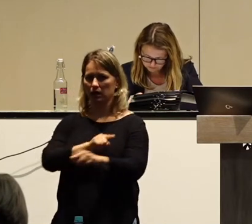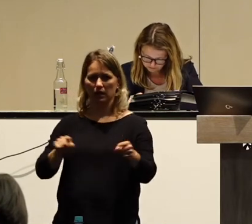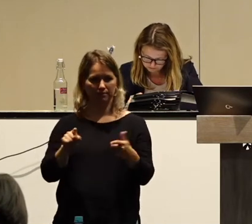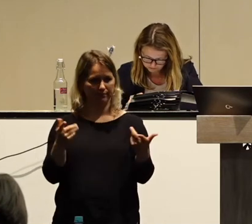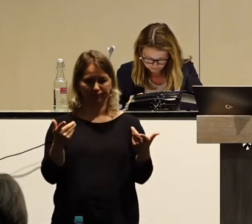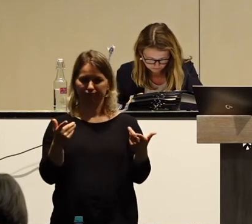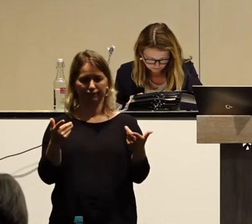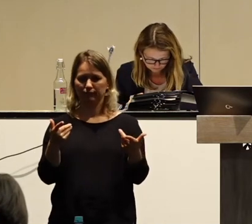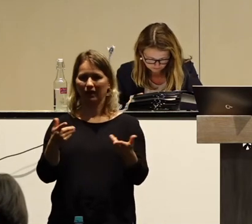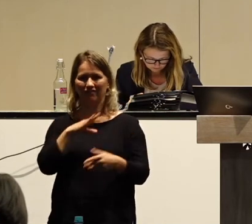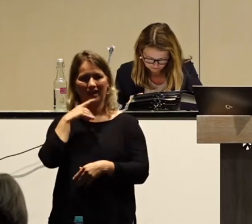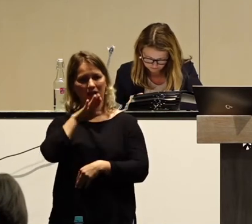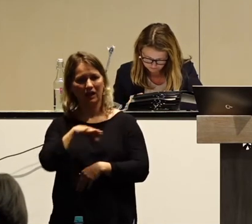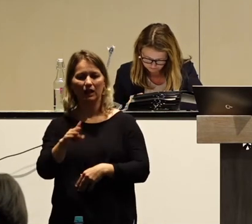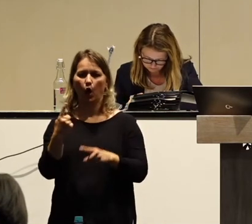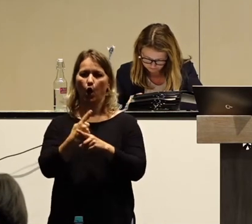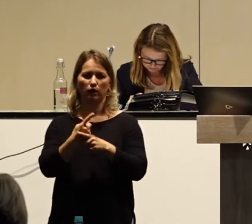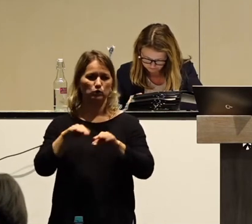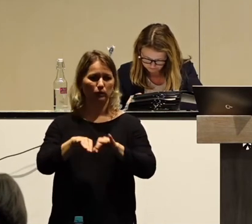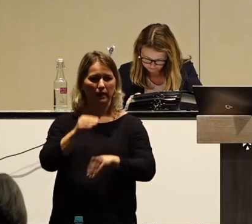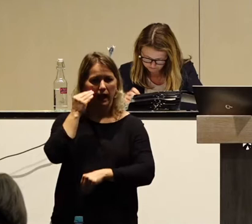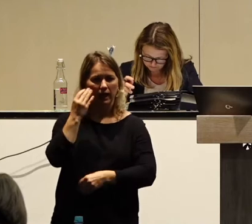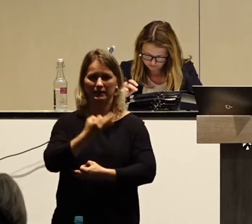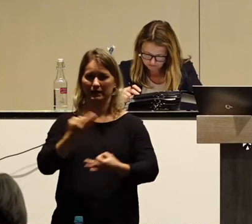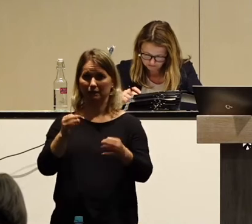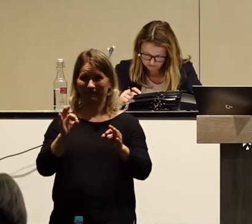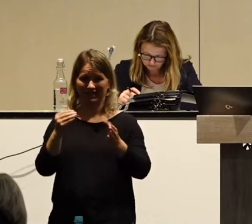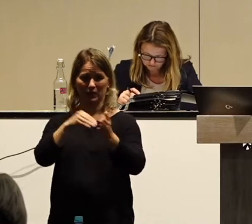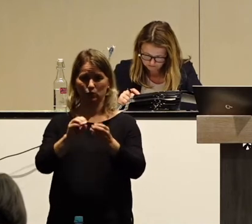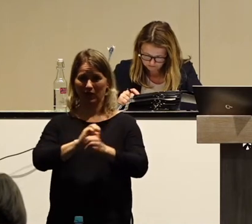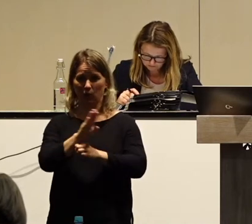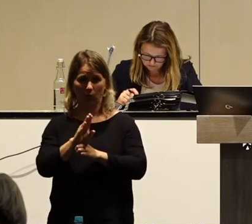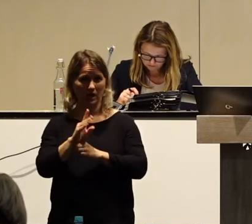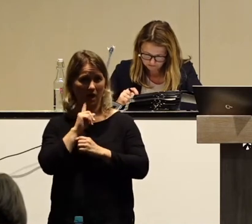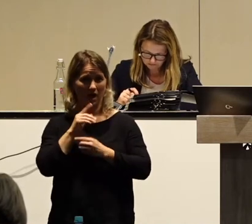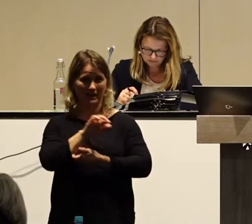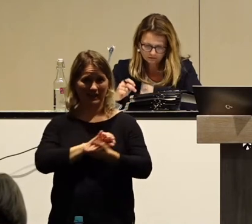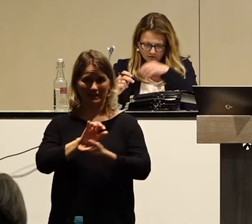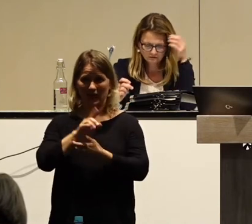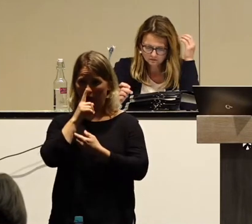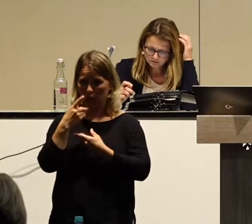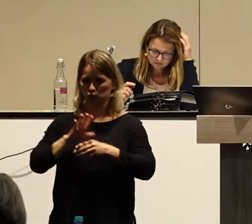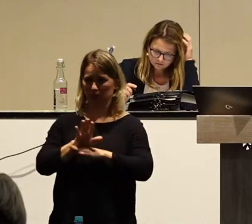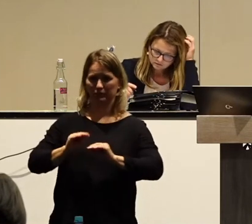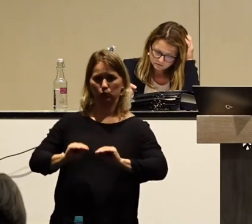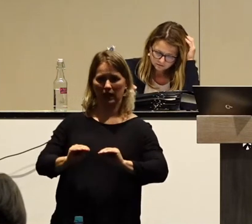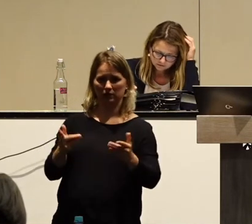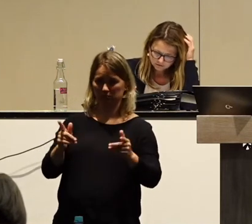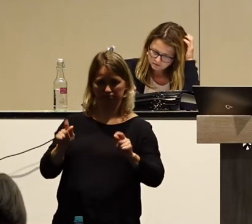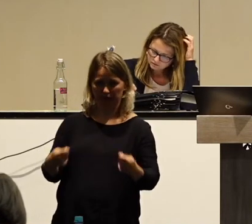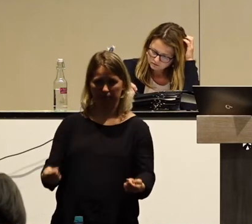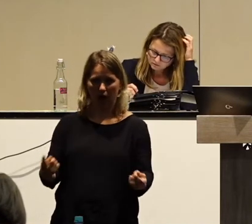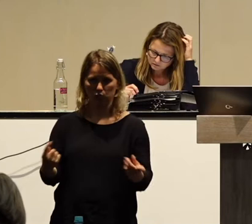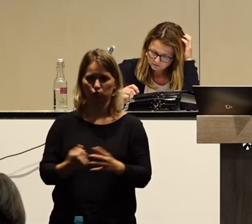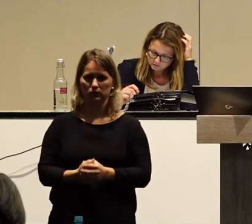Kinder viel zu spät oder gar nicht schwimmen lernen, nun in der Corona-Krise auch noch ausgefallen ist. Was will ich mit diesen beiden Beispielen sagen? Wir